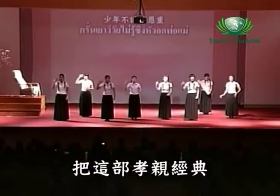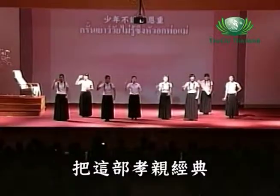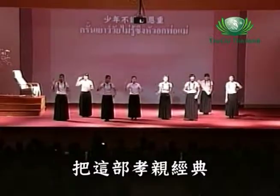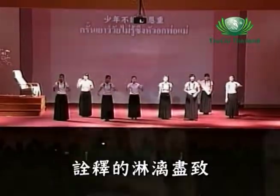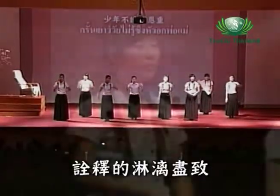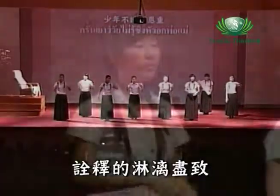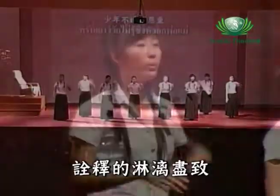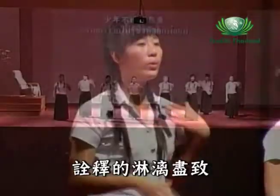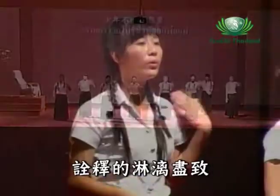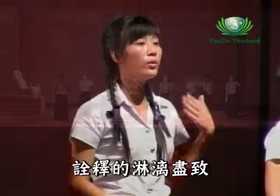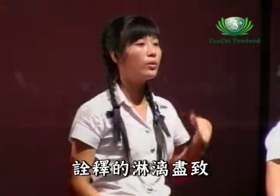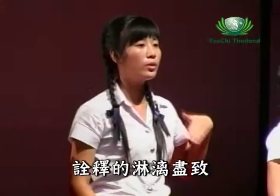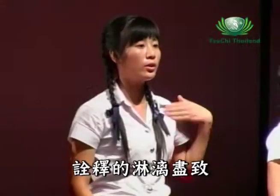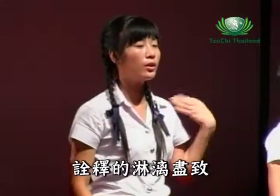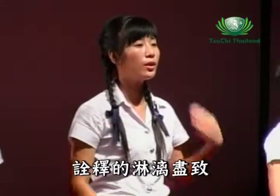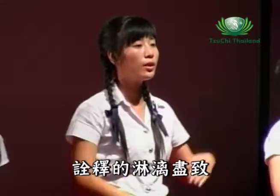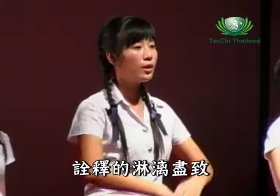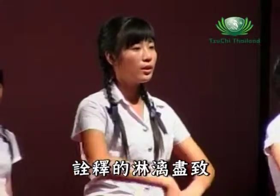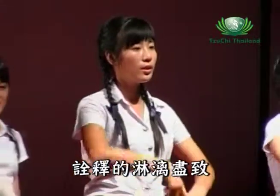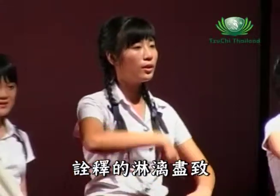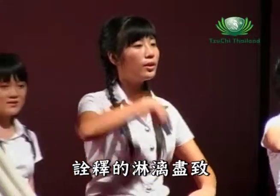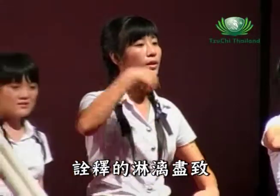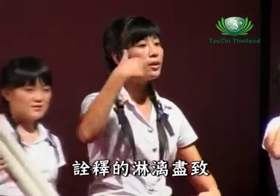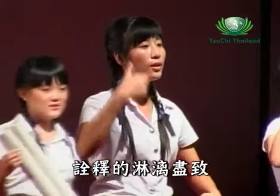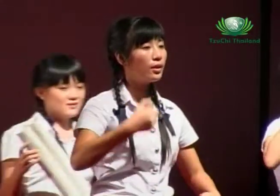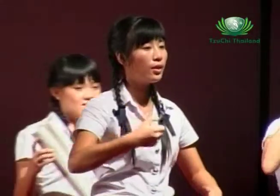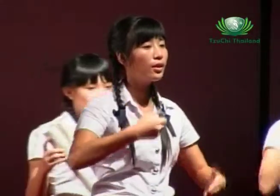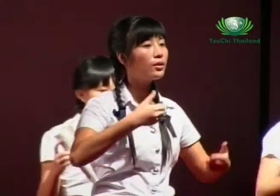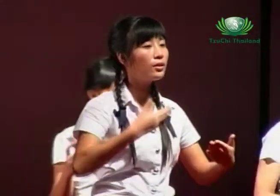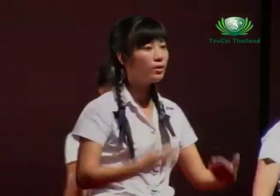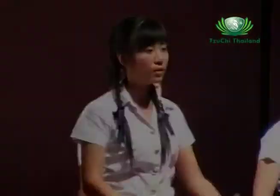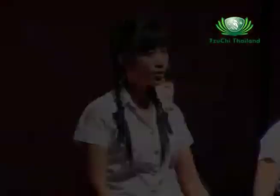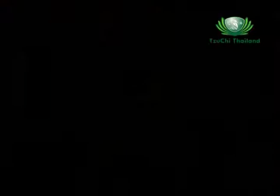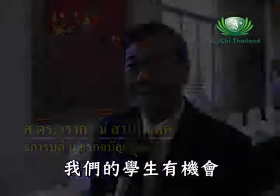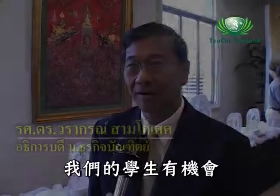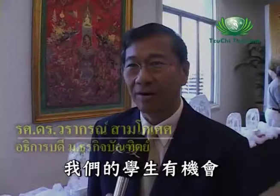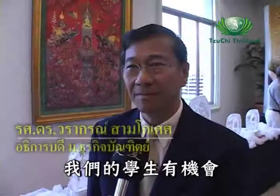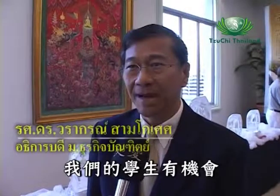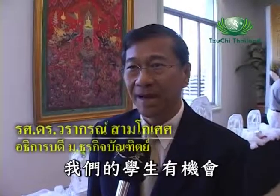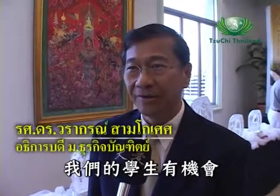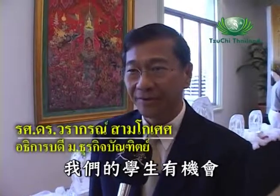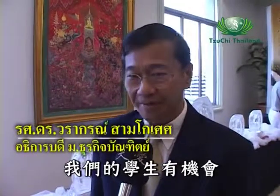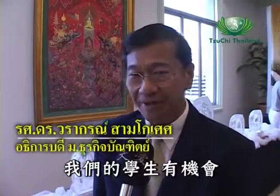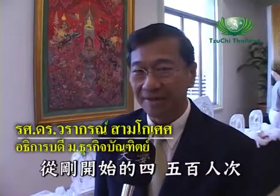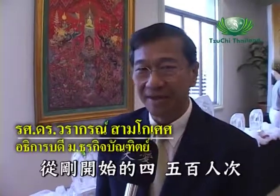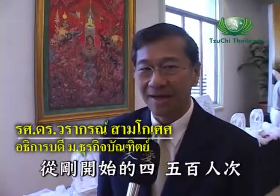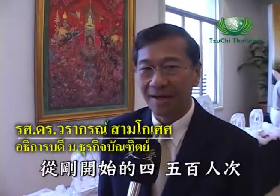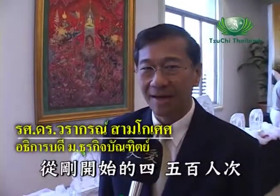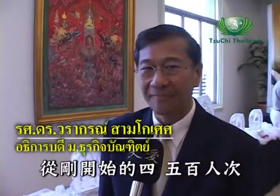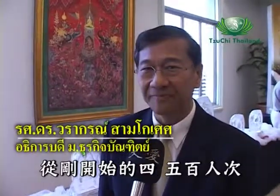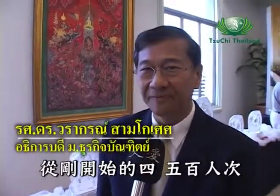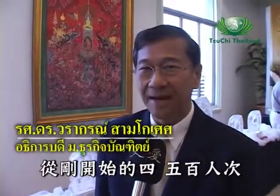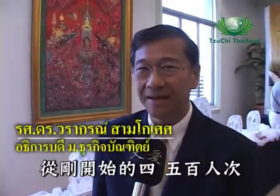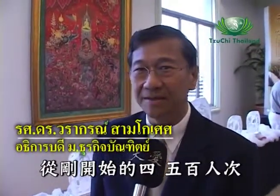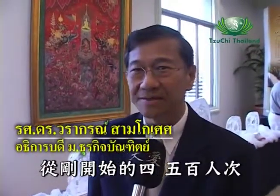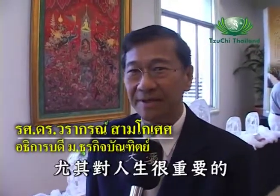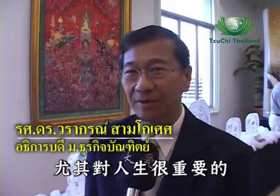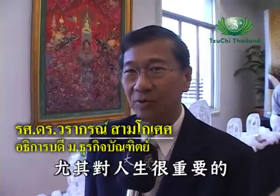กซึ้งของพระธรรมคำสอนนี ้เด็กของมหาวิทยาลัยธุรกิจบัณฑิตเนี่ยได้รับฟังสิ่งที่มีคุณค่